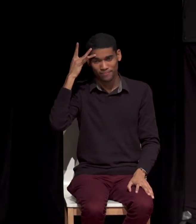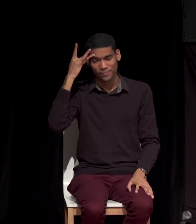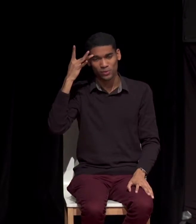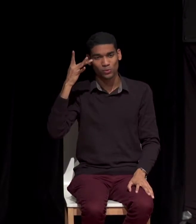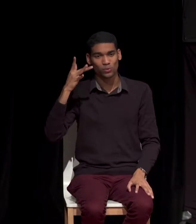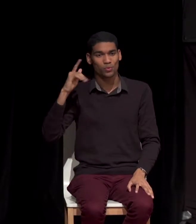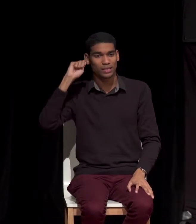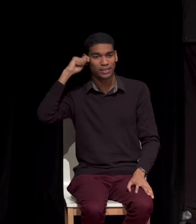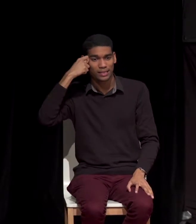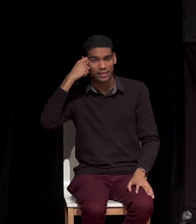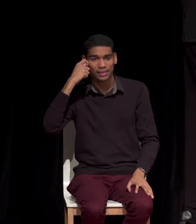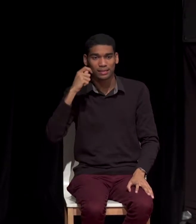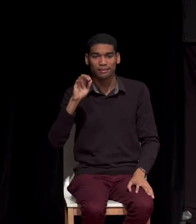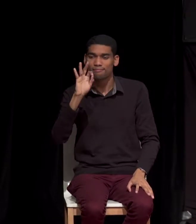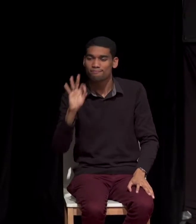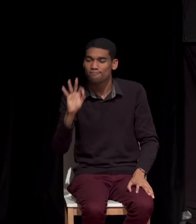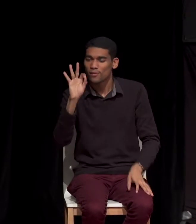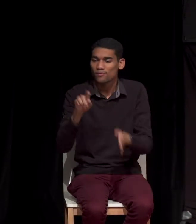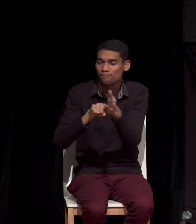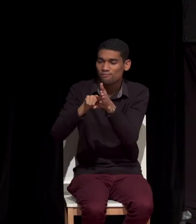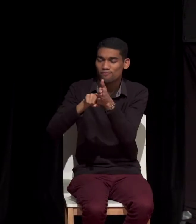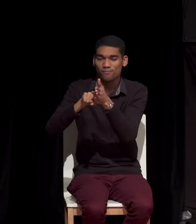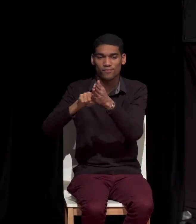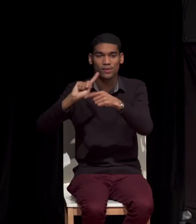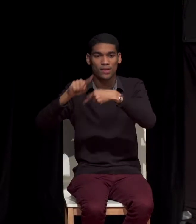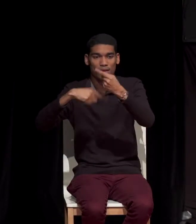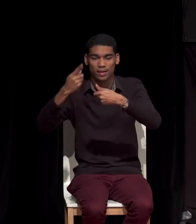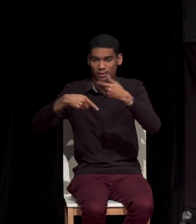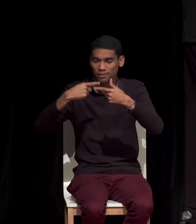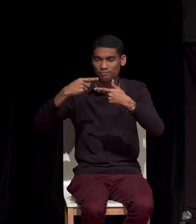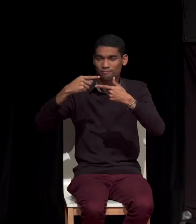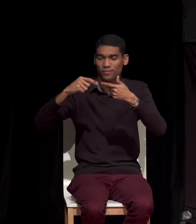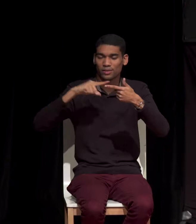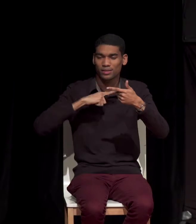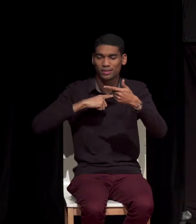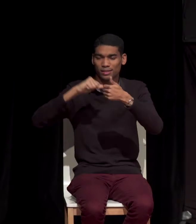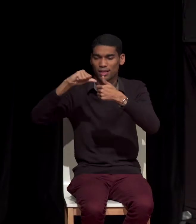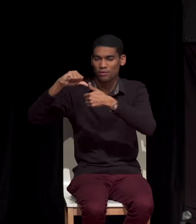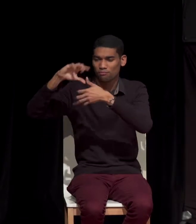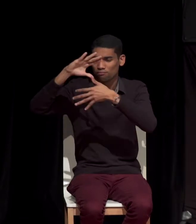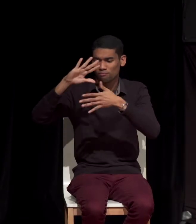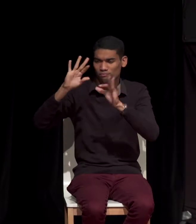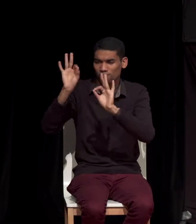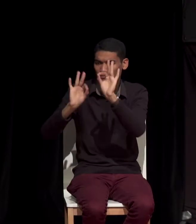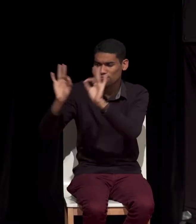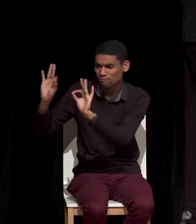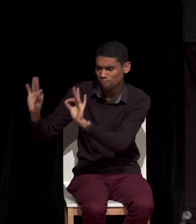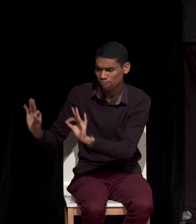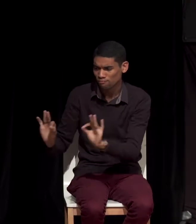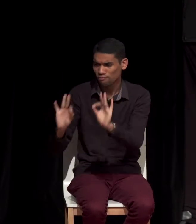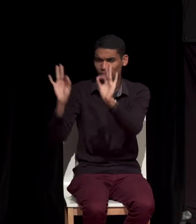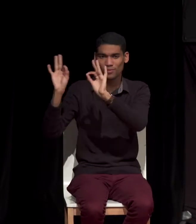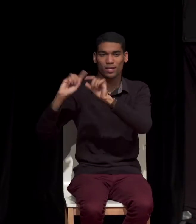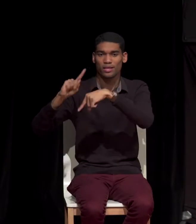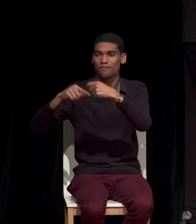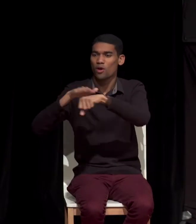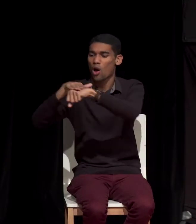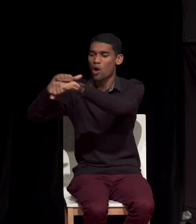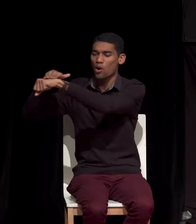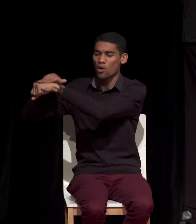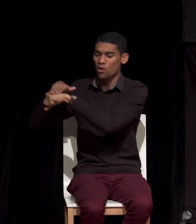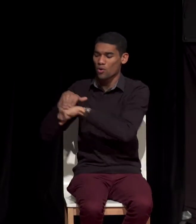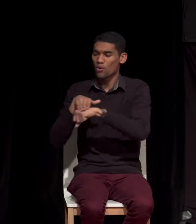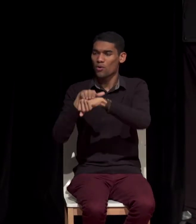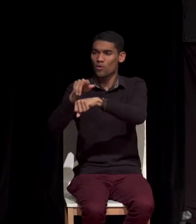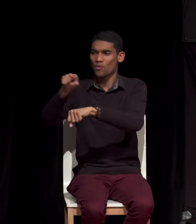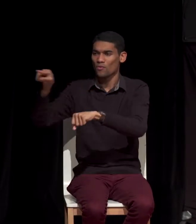esse mapeamento vira um mapa colaborativo. E esse mapa colaborativo, que dialoga com a comunidade, também é o material